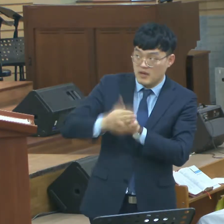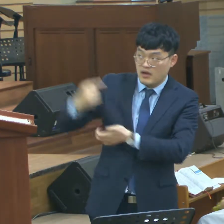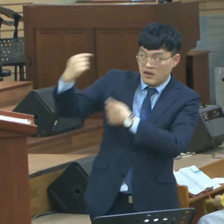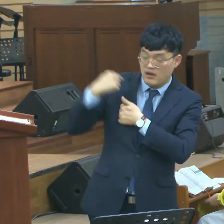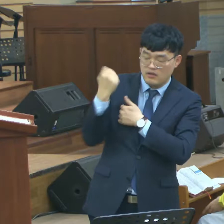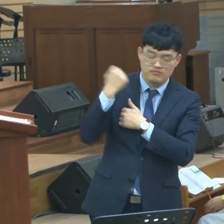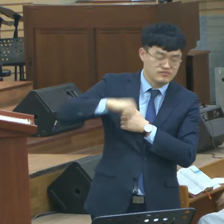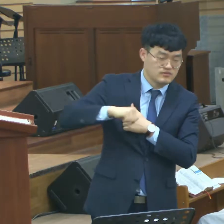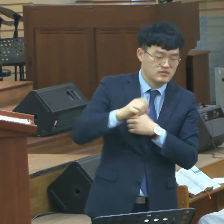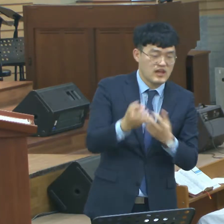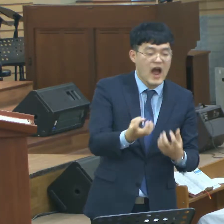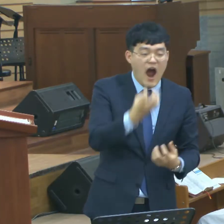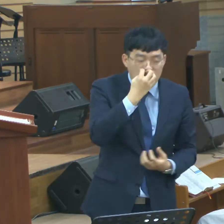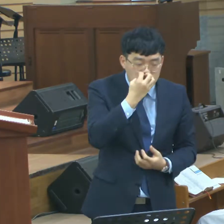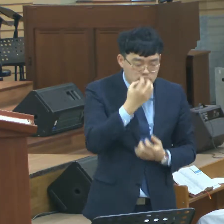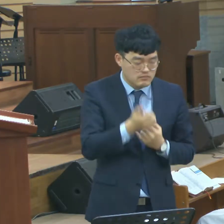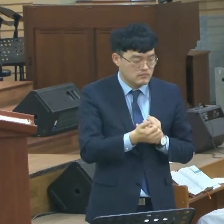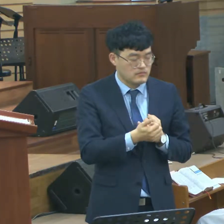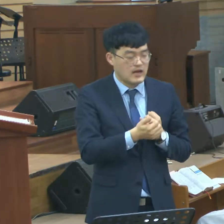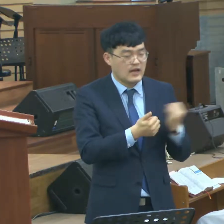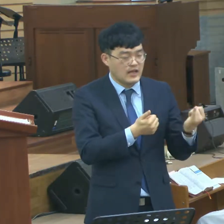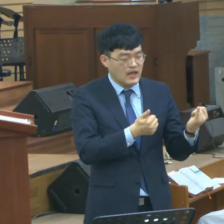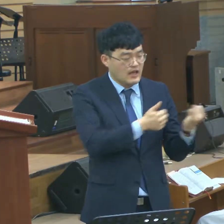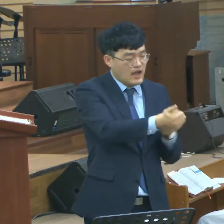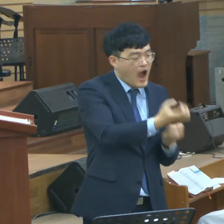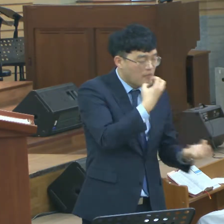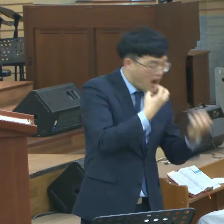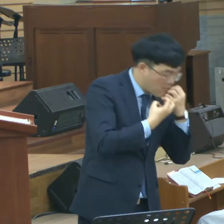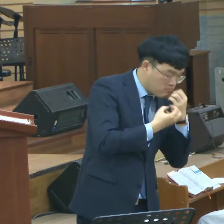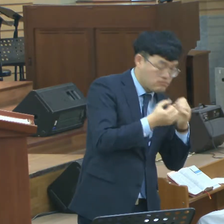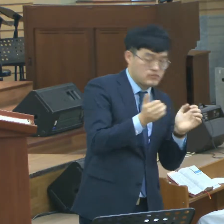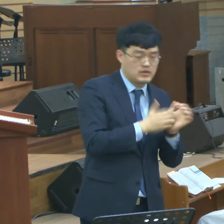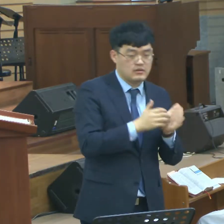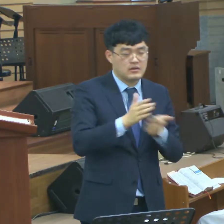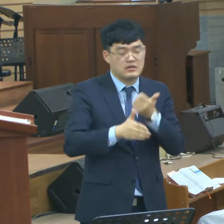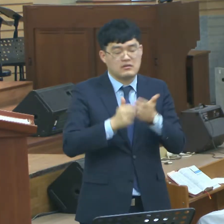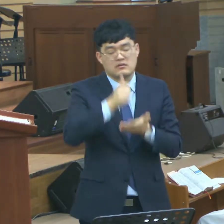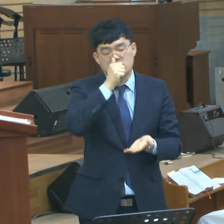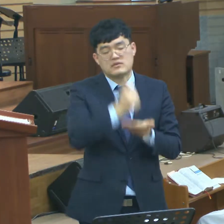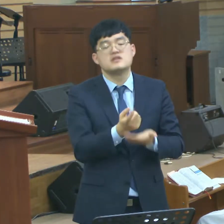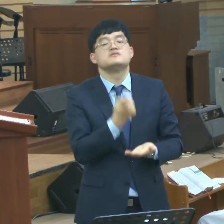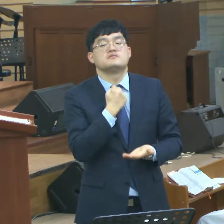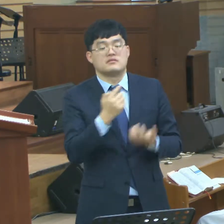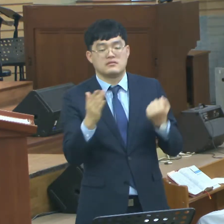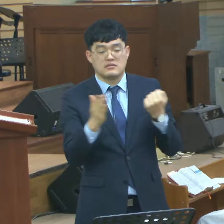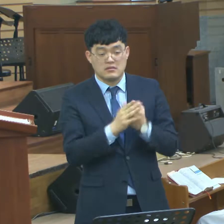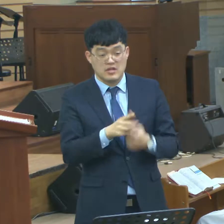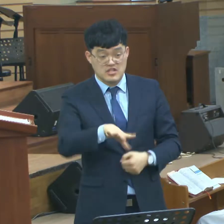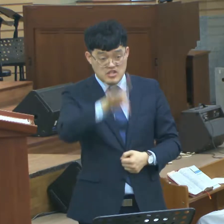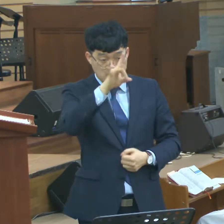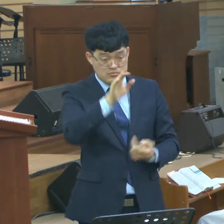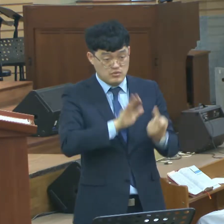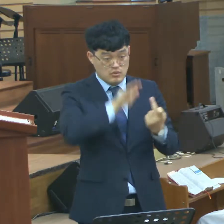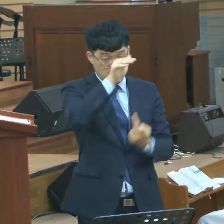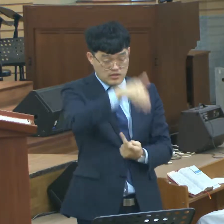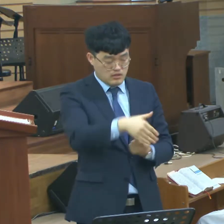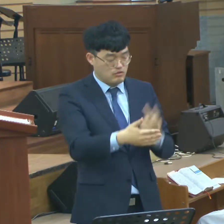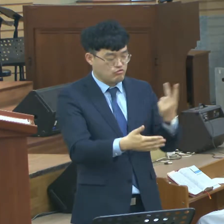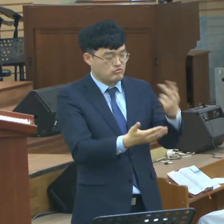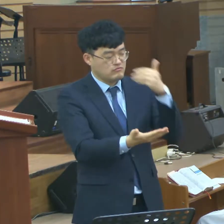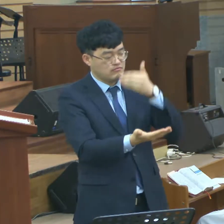하나님 원하는 길이 아니라 반대 길로 가게 되므로 에덴 동산에서 추방되었습니다.